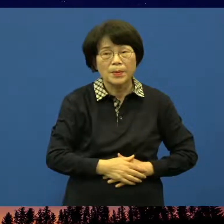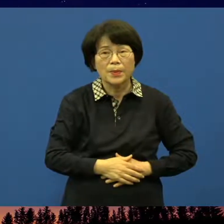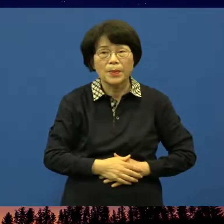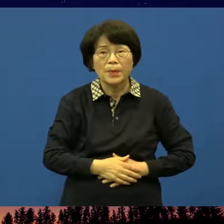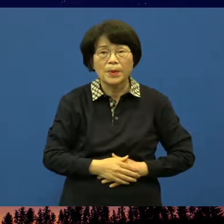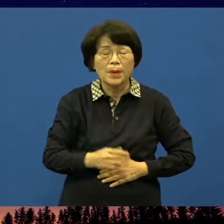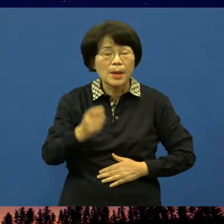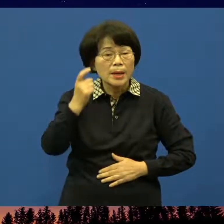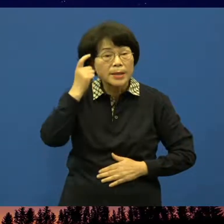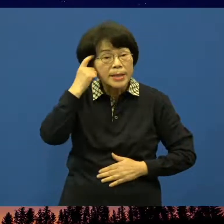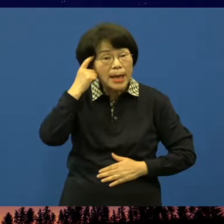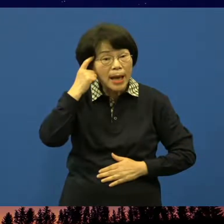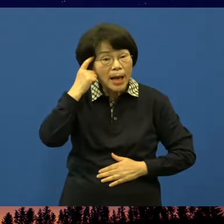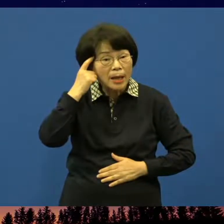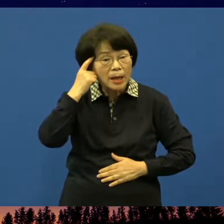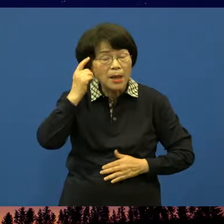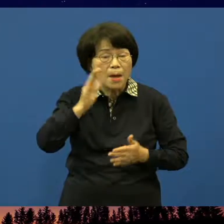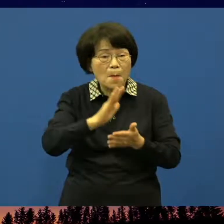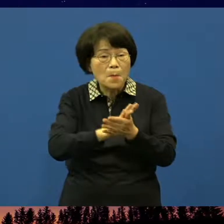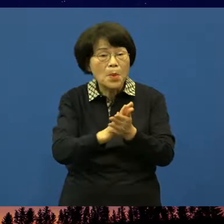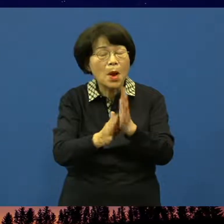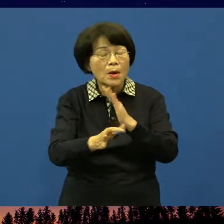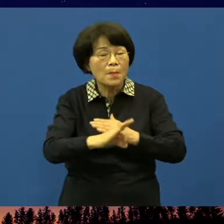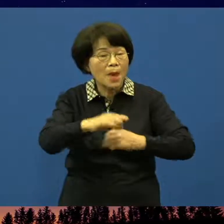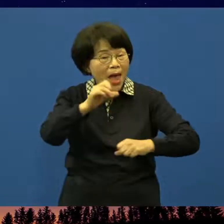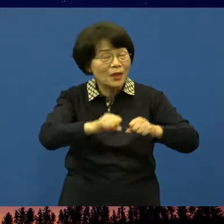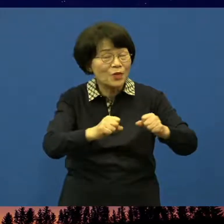여러분, 생각이 변하면 행동은 저절로 따라오는 것입니다.